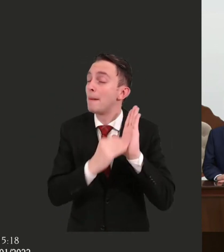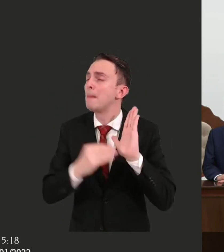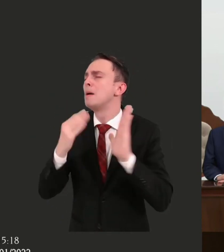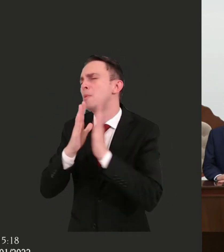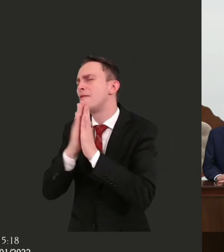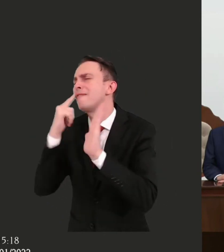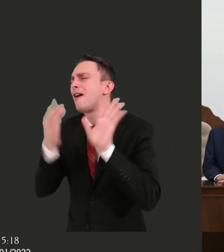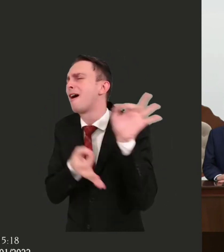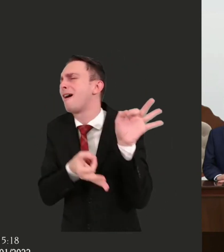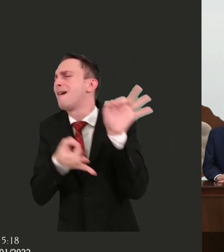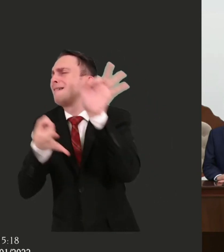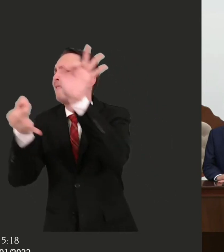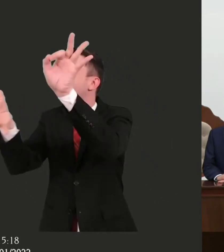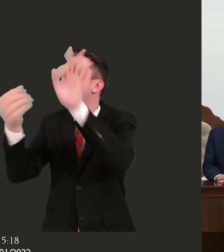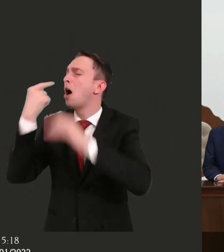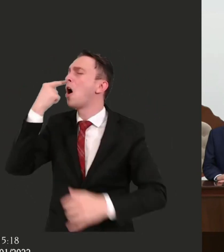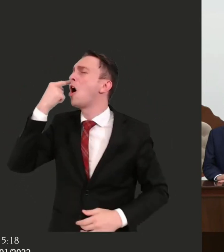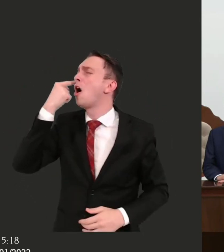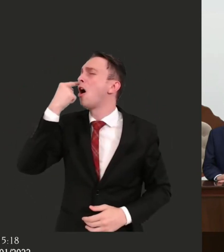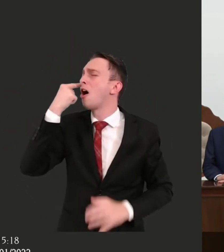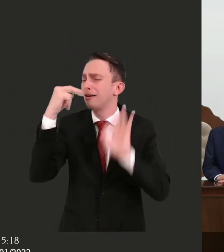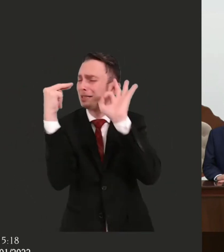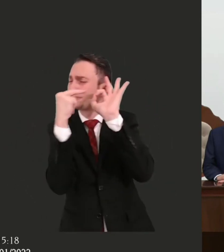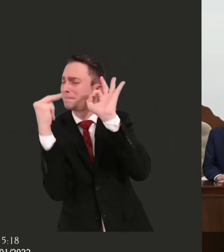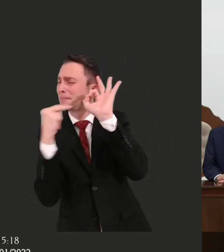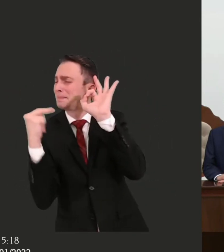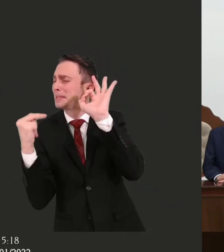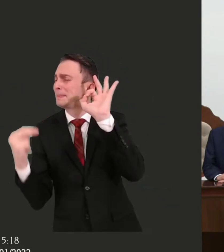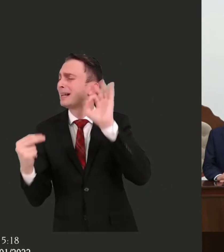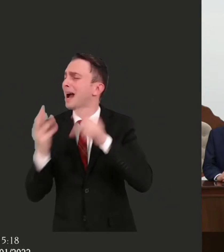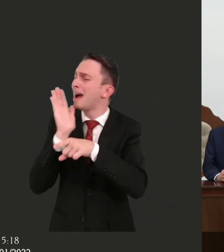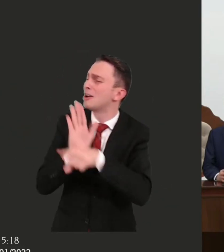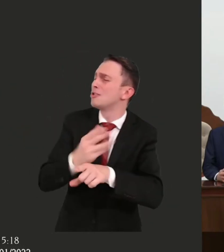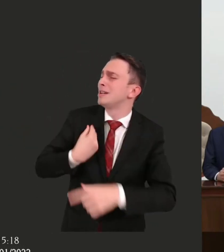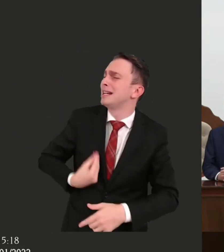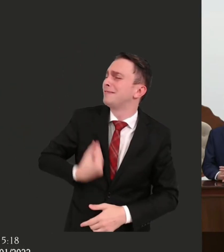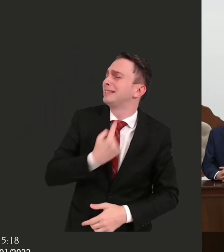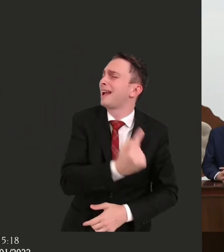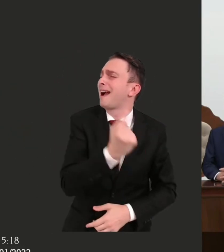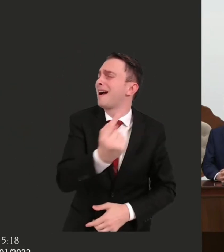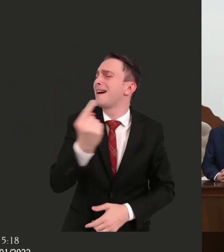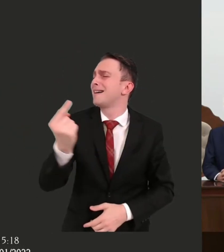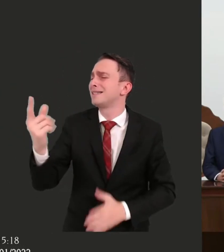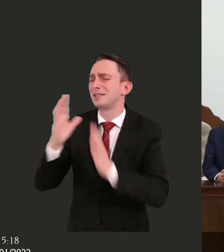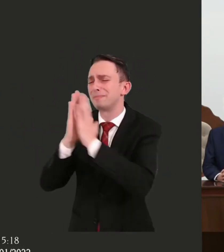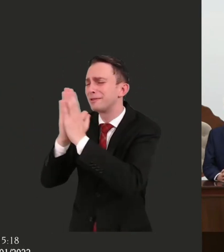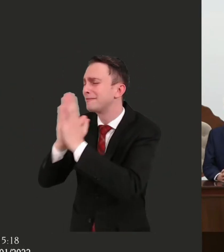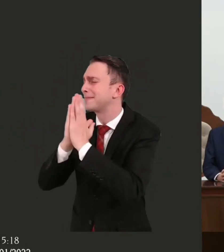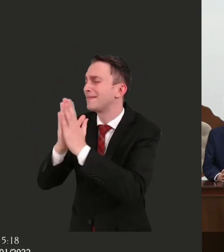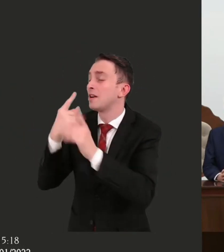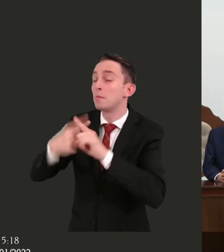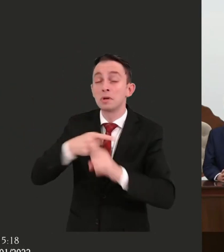obra na vida de cada um. Aumente a nós a fé, a confiança e a certeza que Tu és um